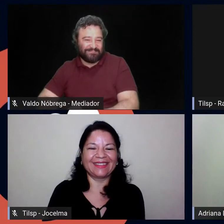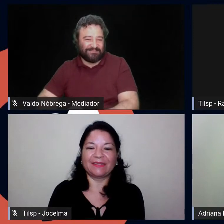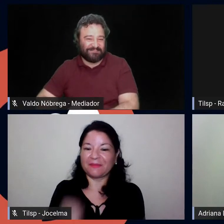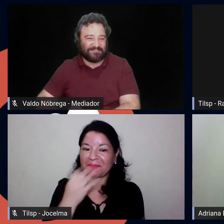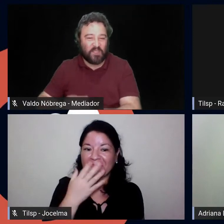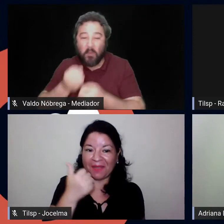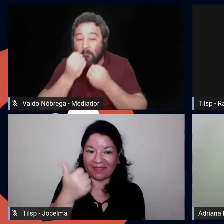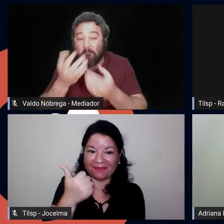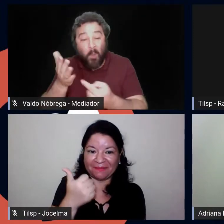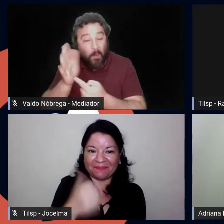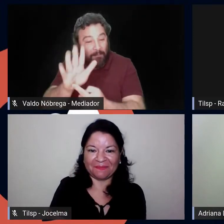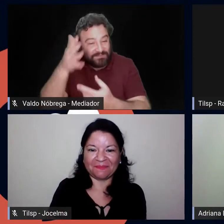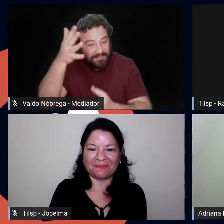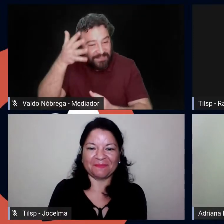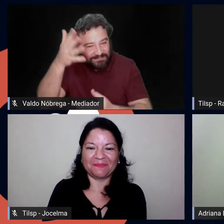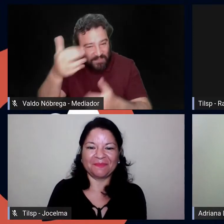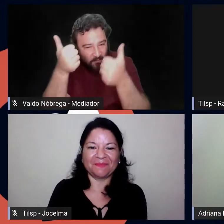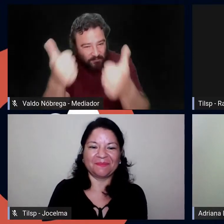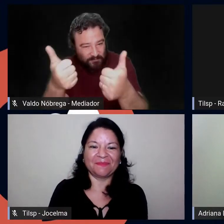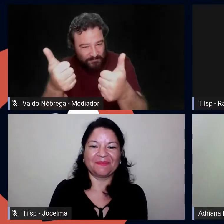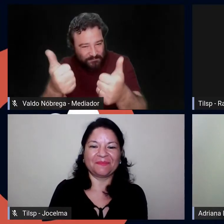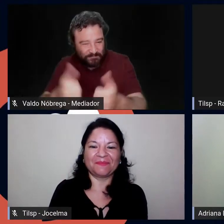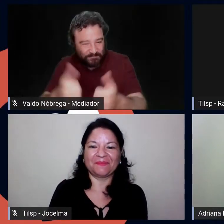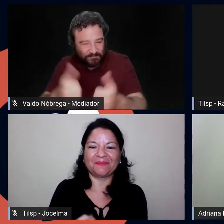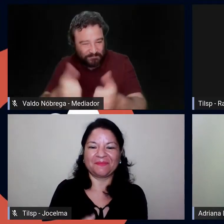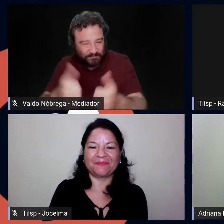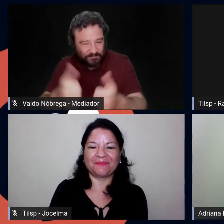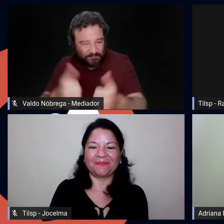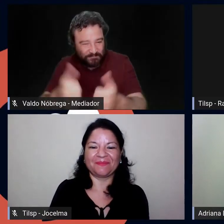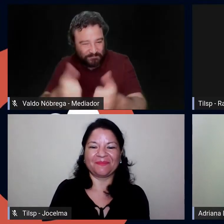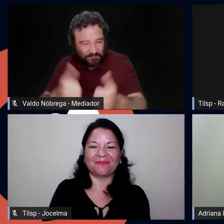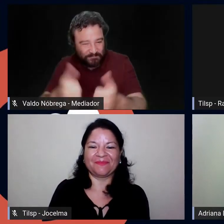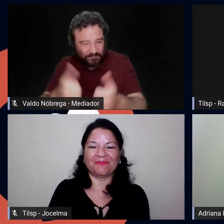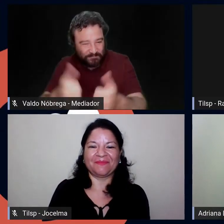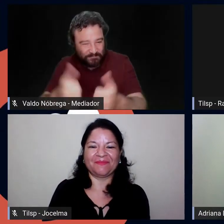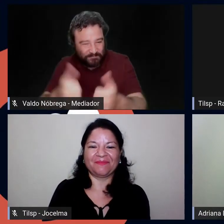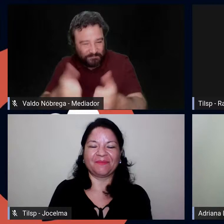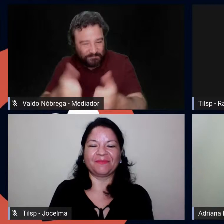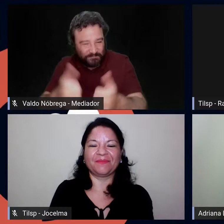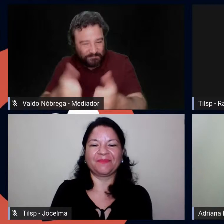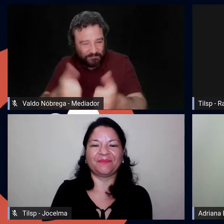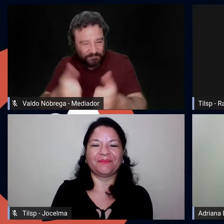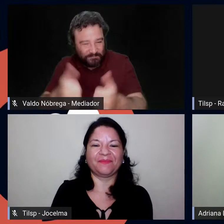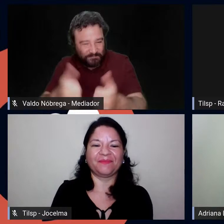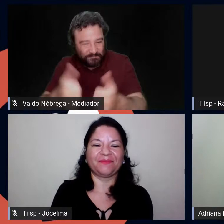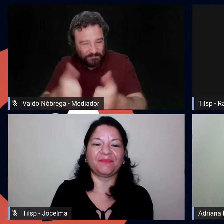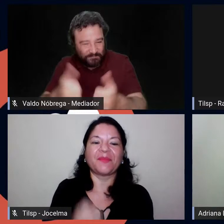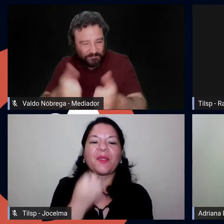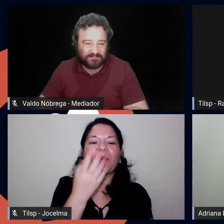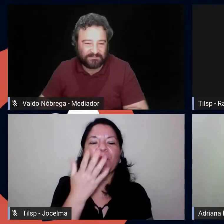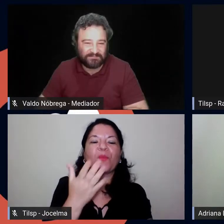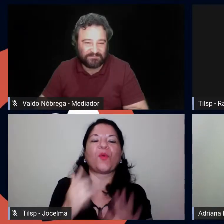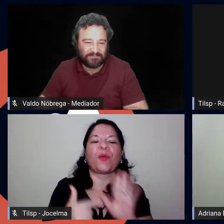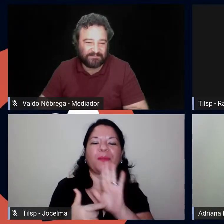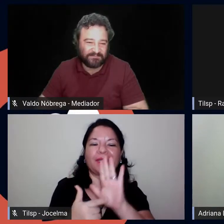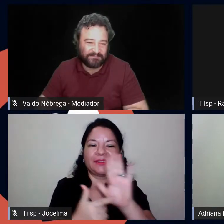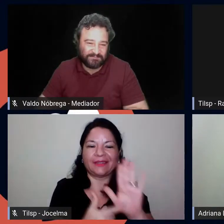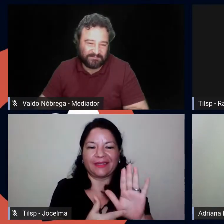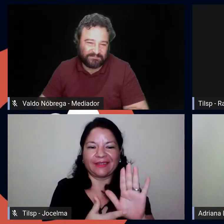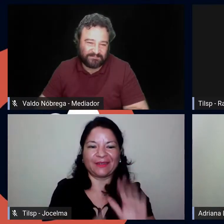bem? Olá, Valdo. Tudo bem? Pra então, tem uma boa apresentação. Obrigada.